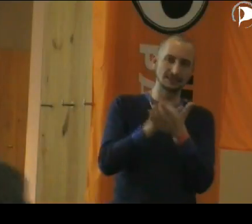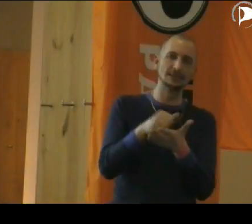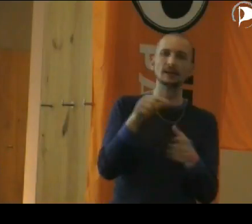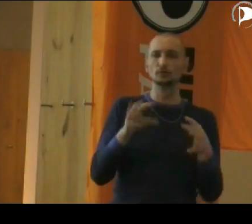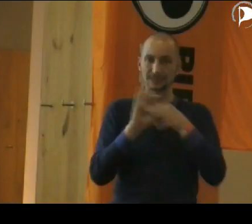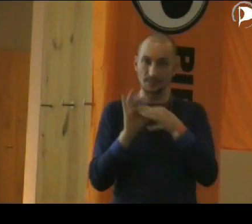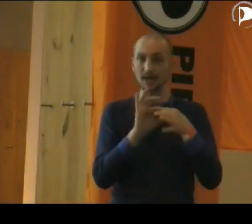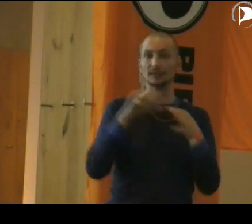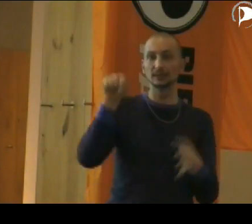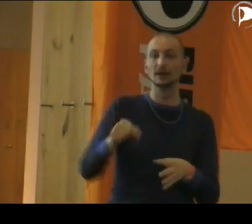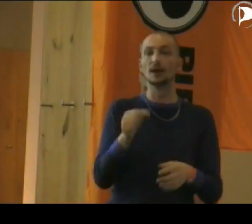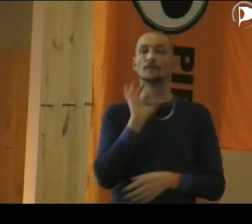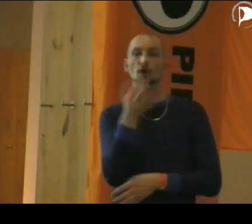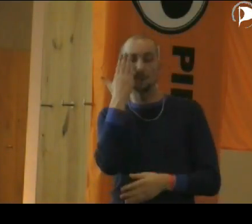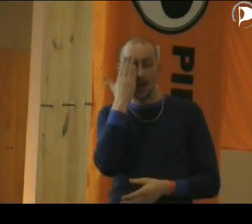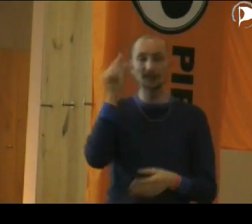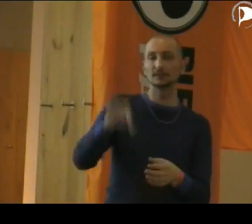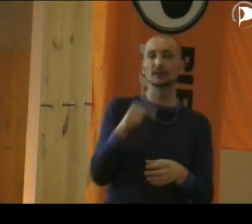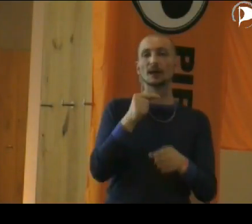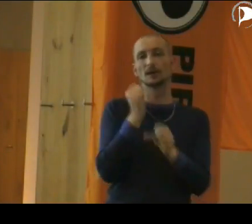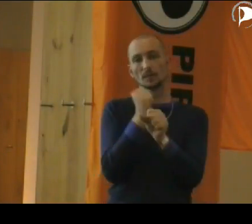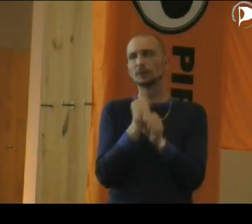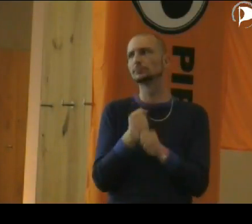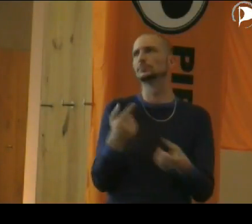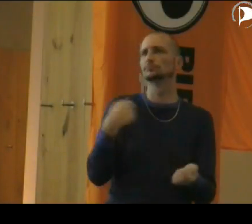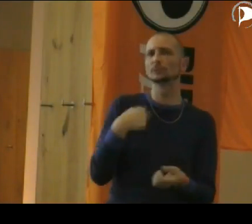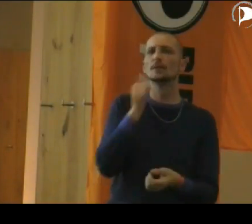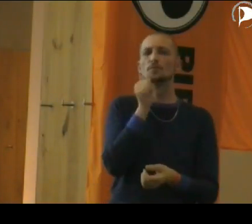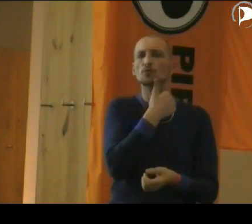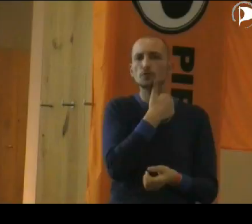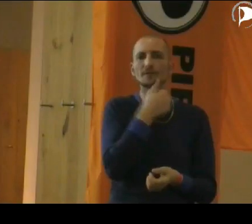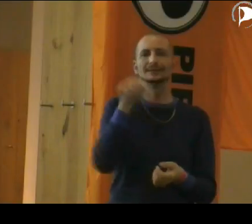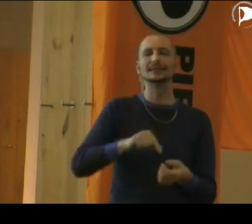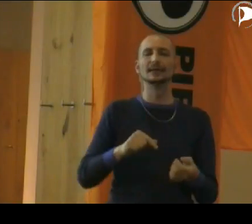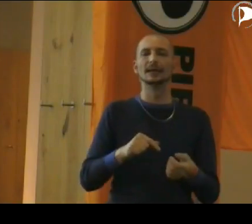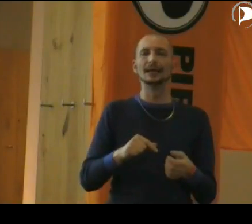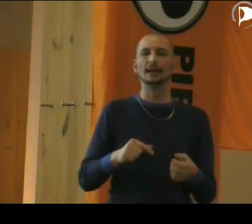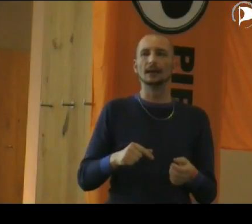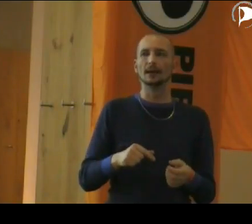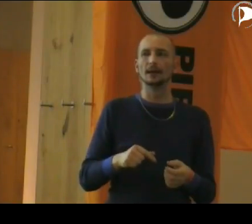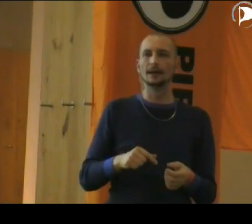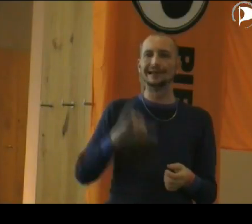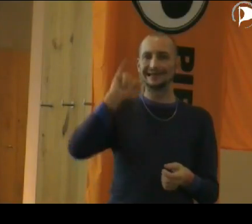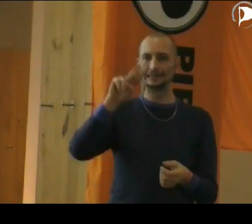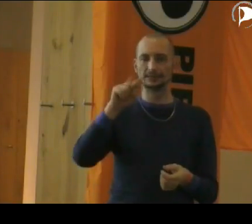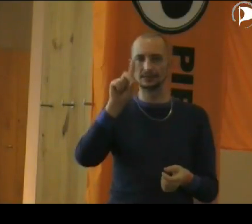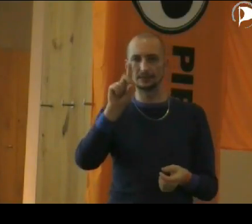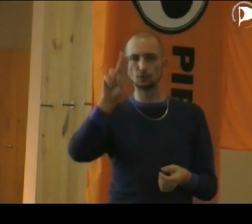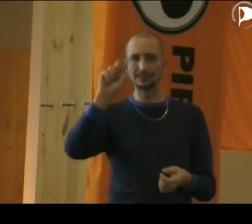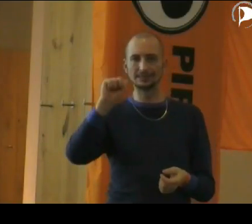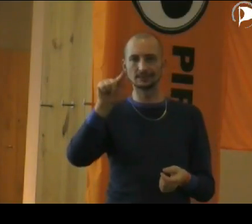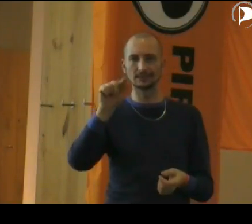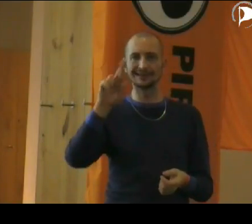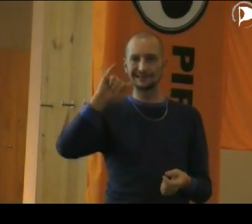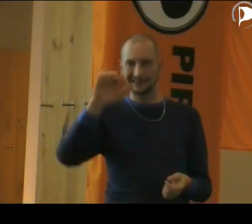habe zu den privatfinanzierten schläft kann ich industriemechanikerin versicherungsfragen und informatik